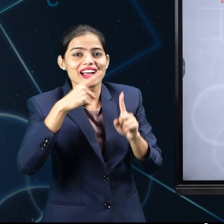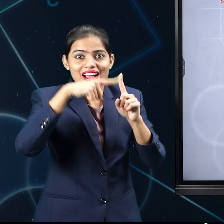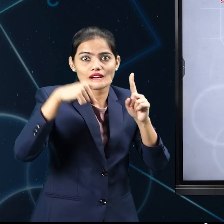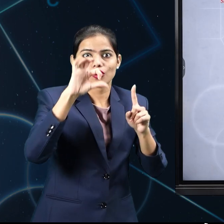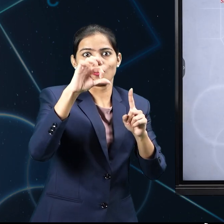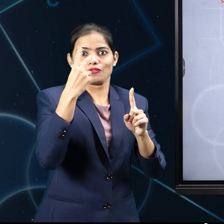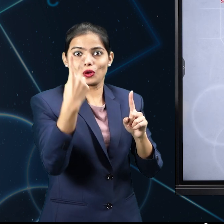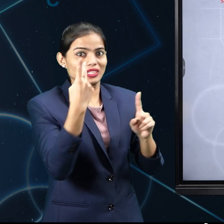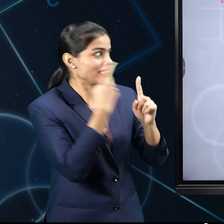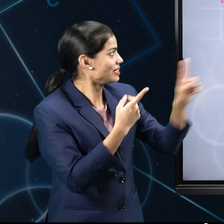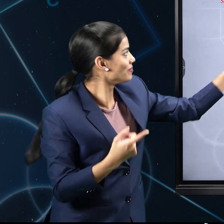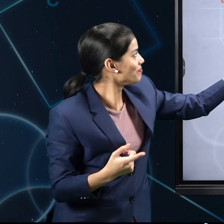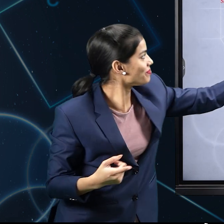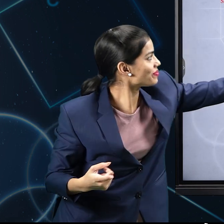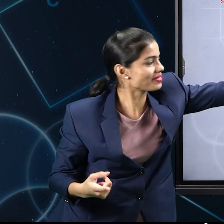गणना करा.